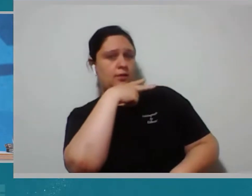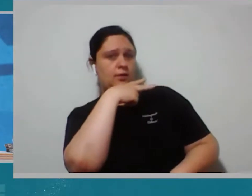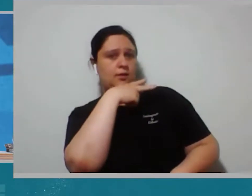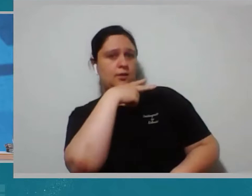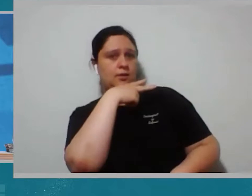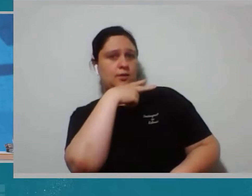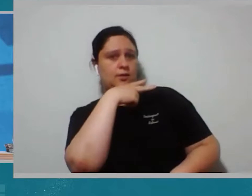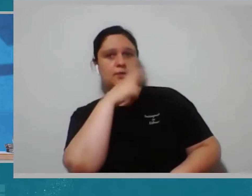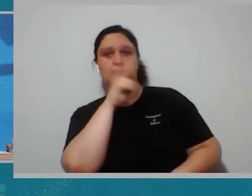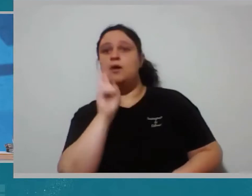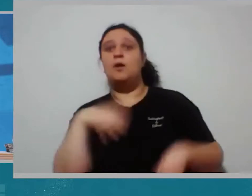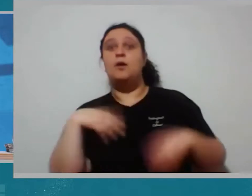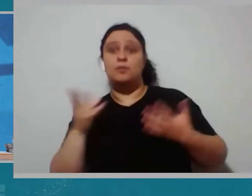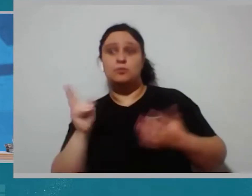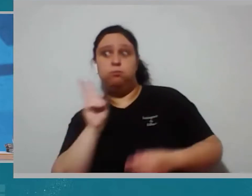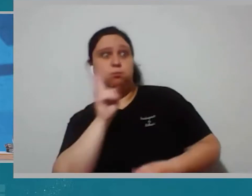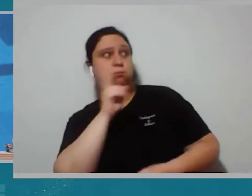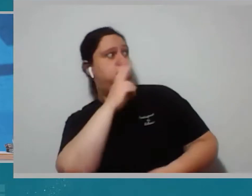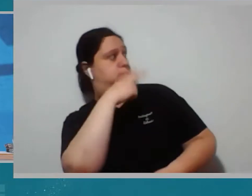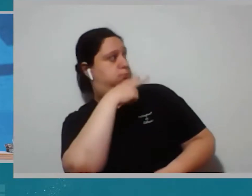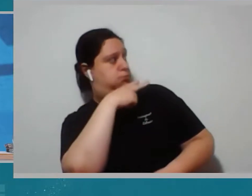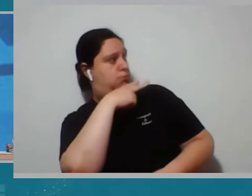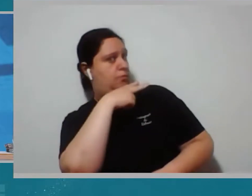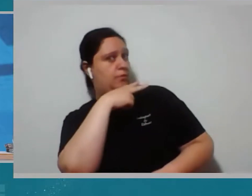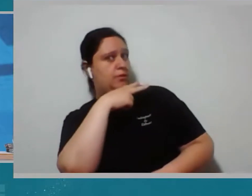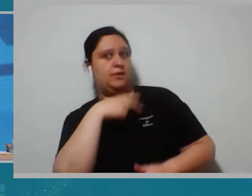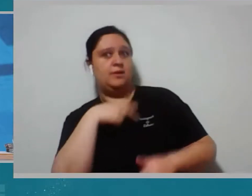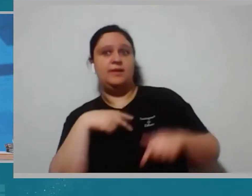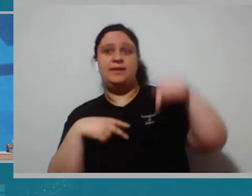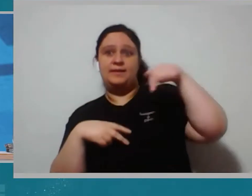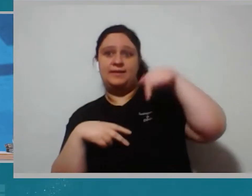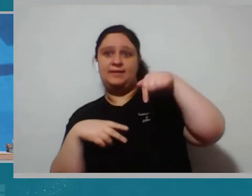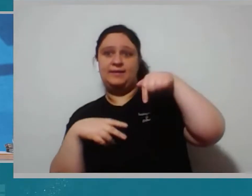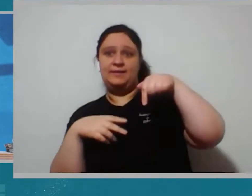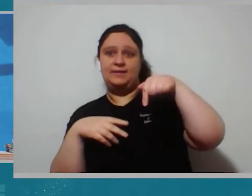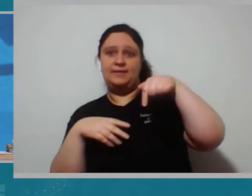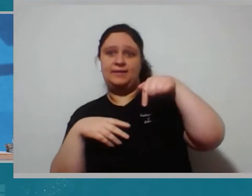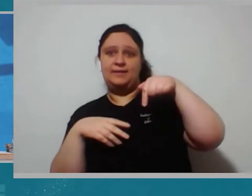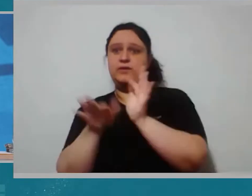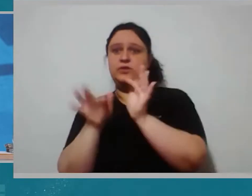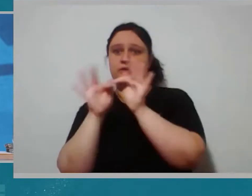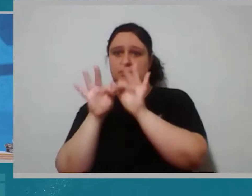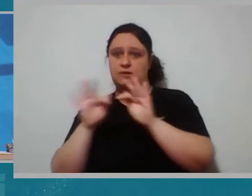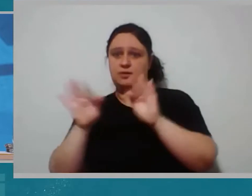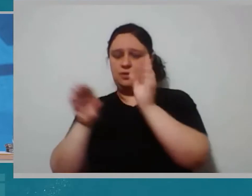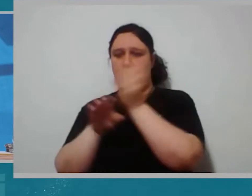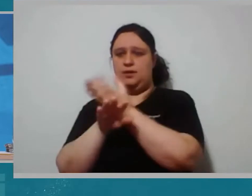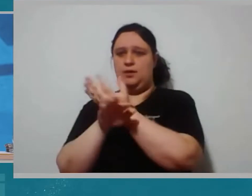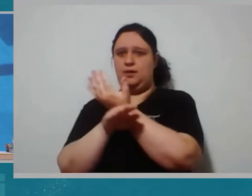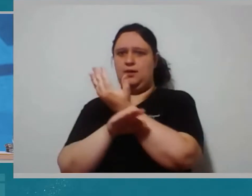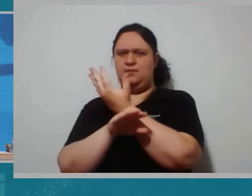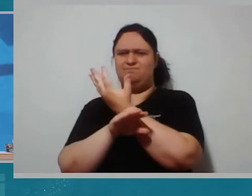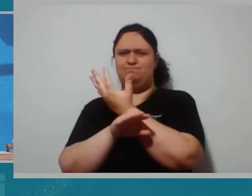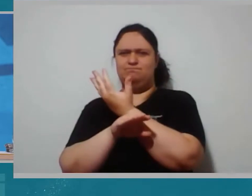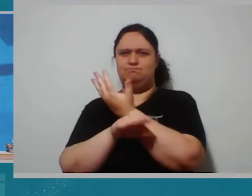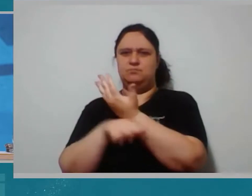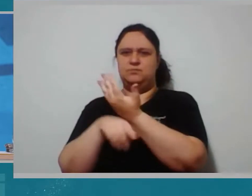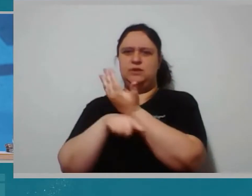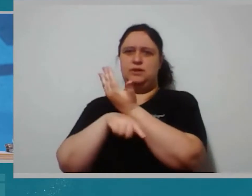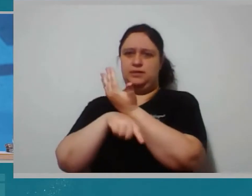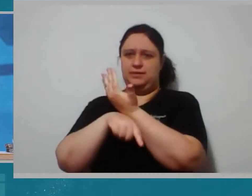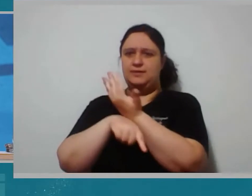voltado, vi sete candeeiros de ouro. E no meio dos candeeiros,